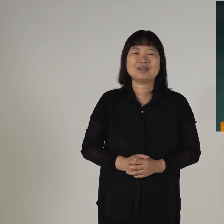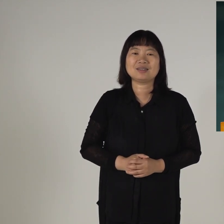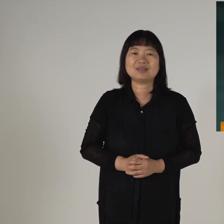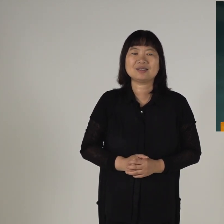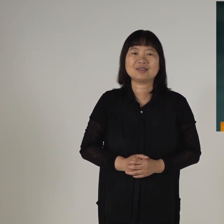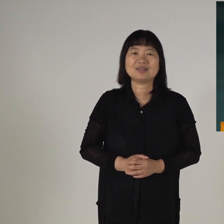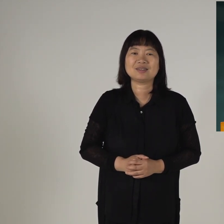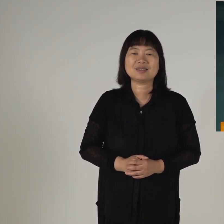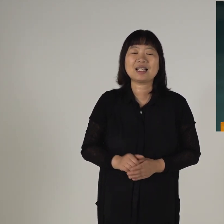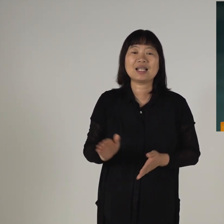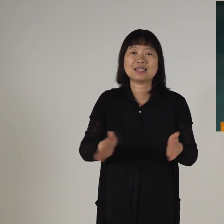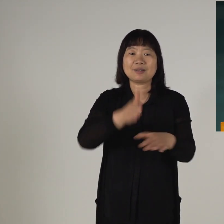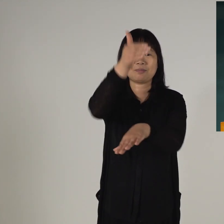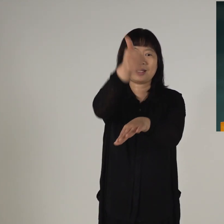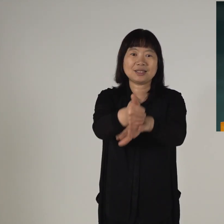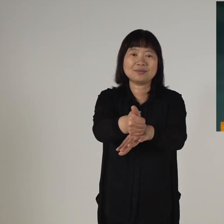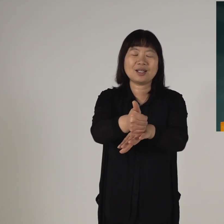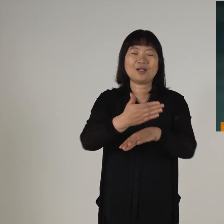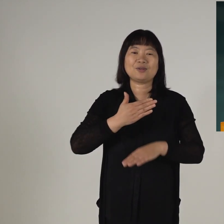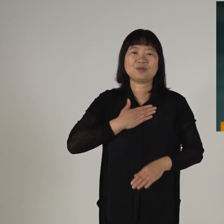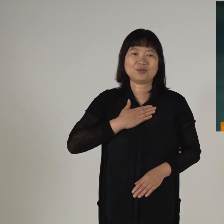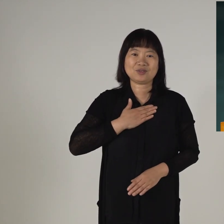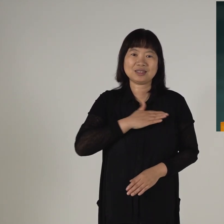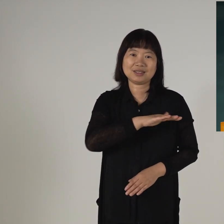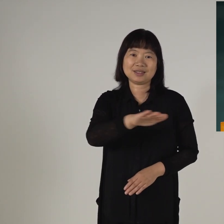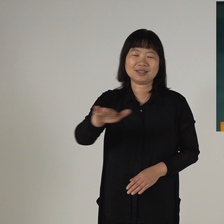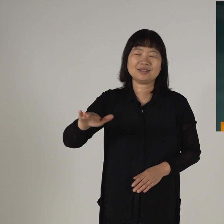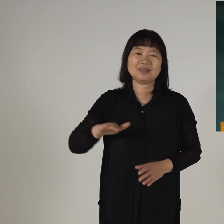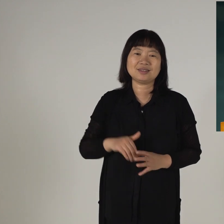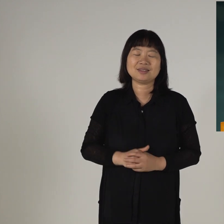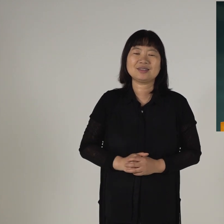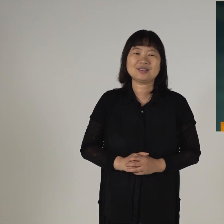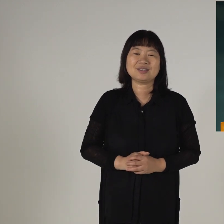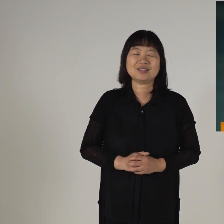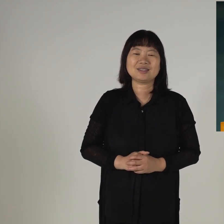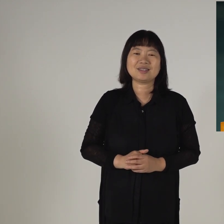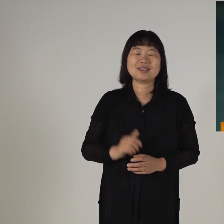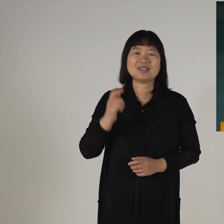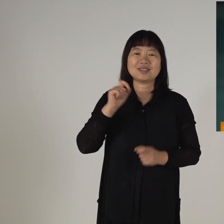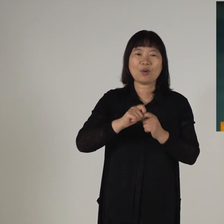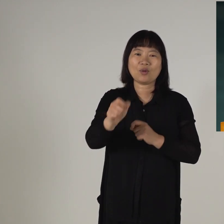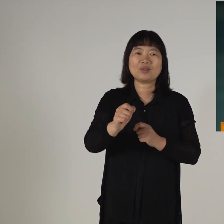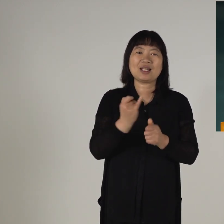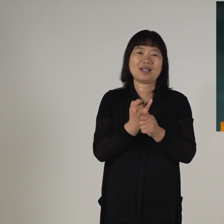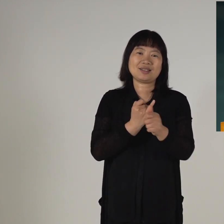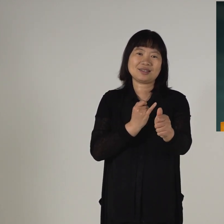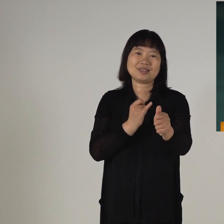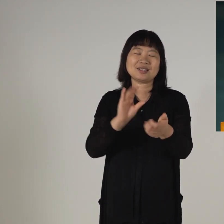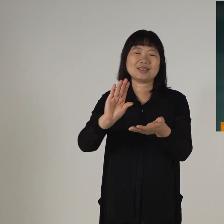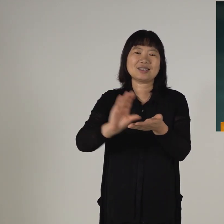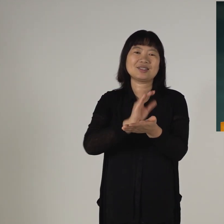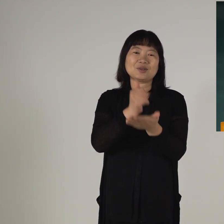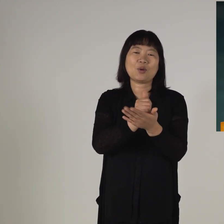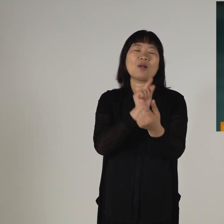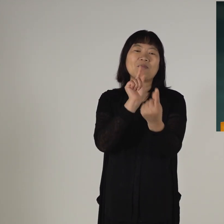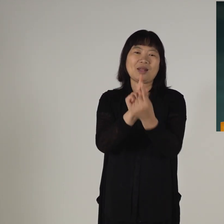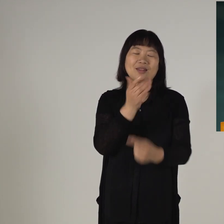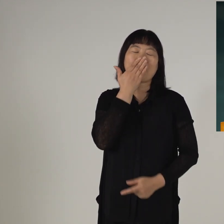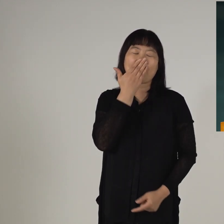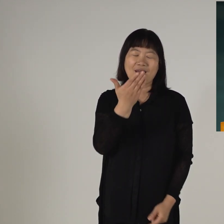그 길 끝에 우리는 우리의 영원한 신랑이신 그리스도를 만날 것이고